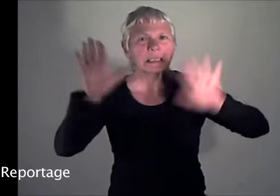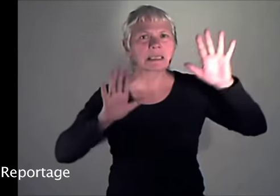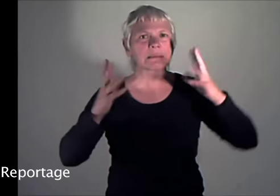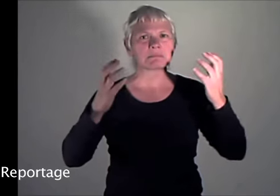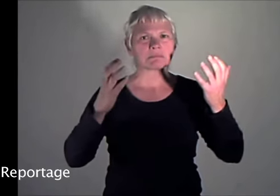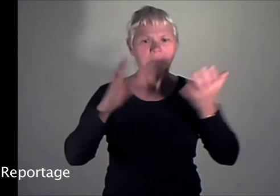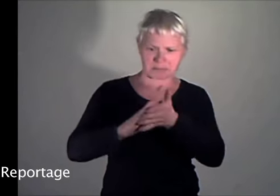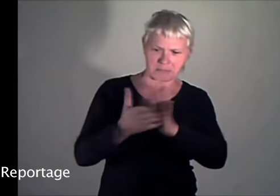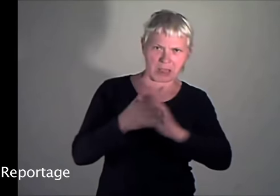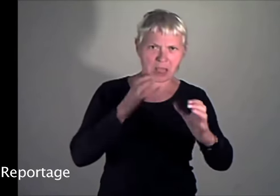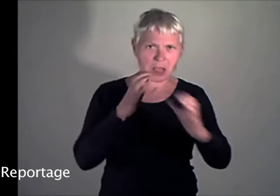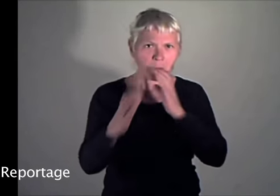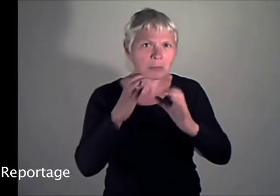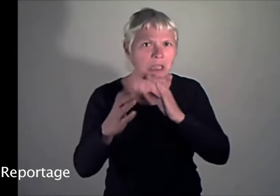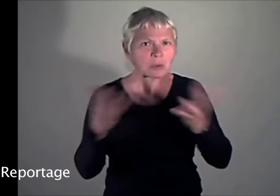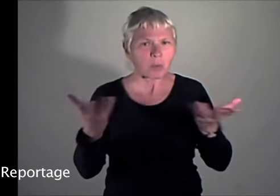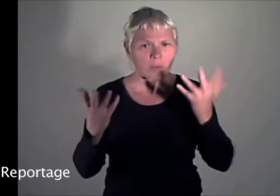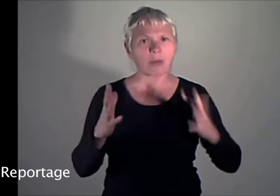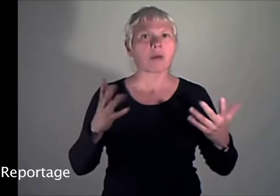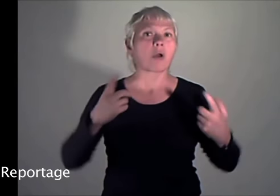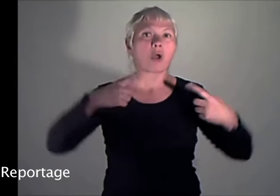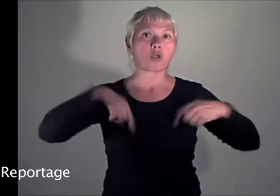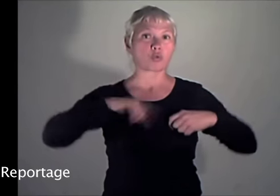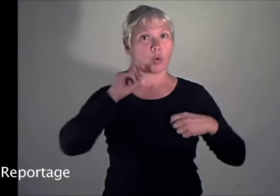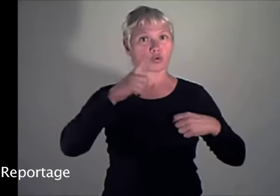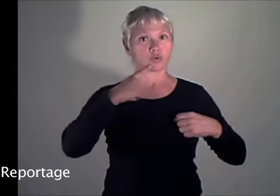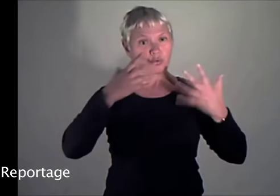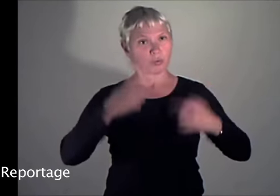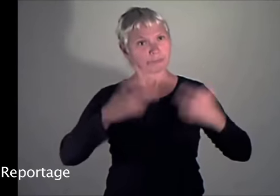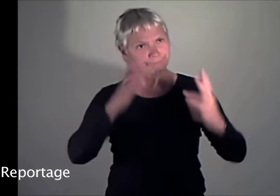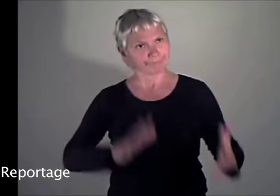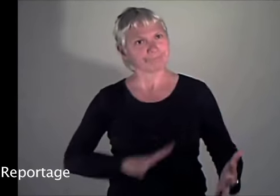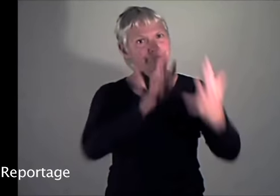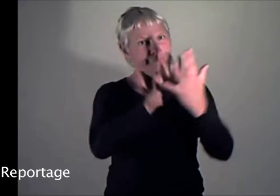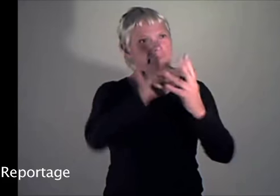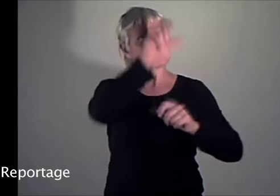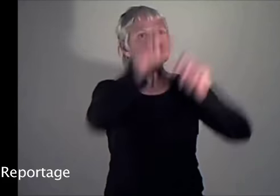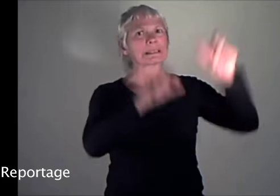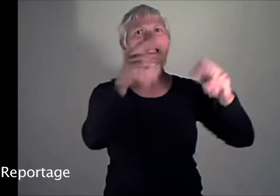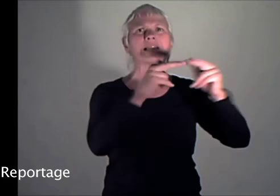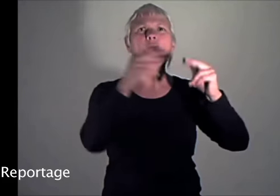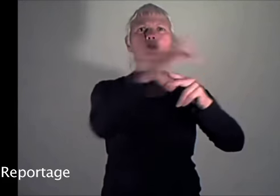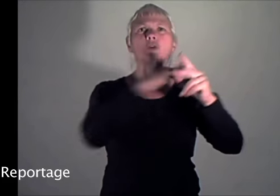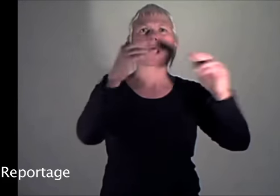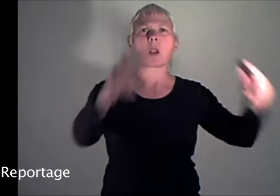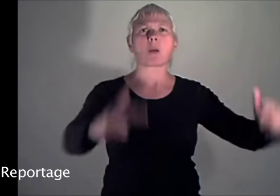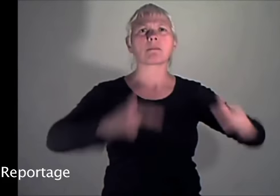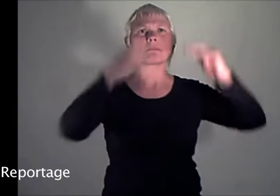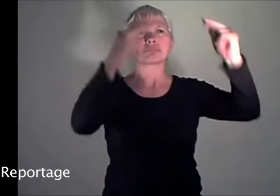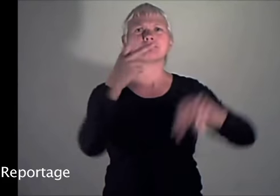avec les mains. On rencontre des personnes de niveau social assez élevé qui ont un